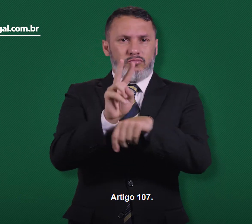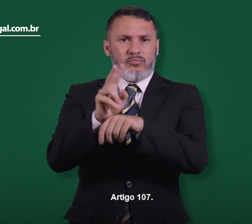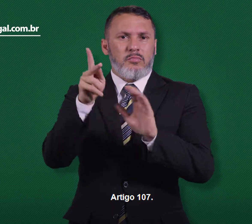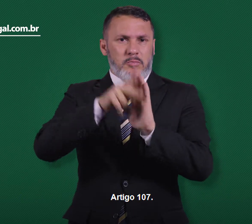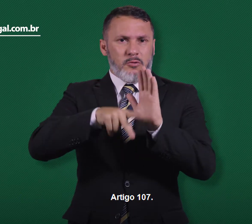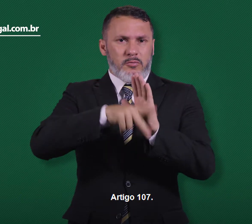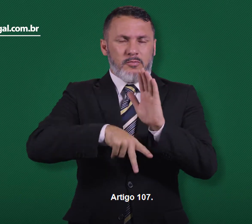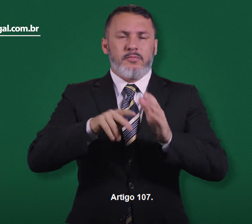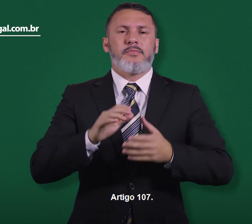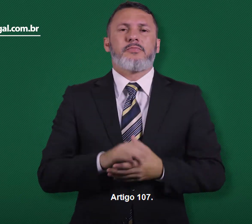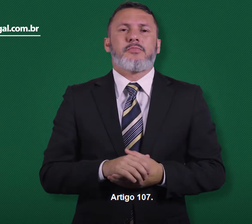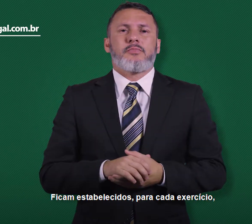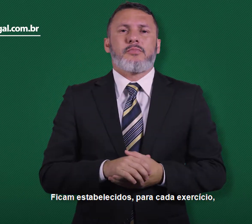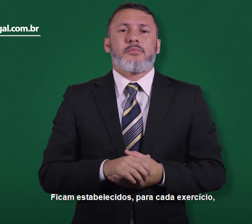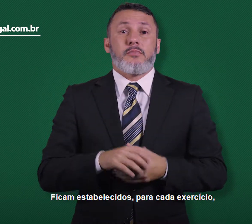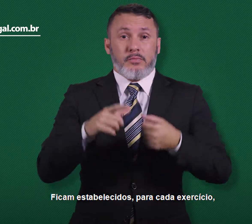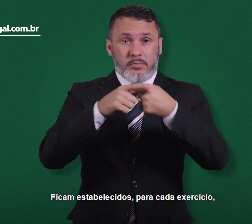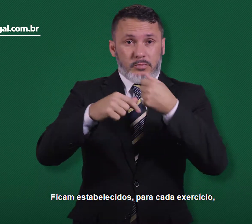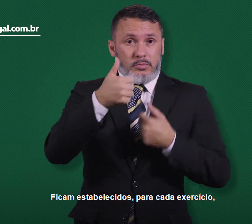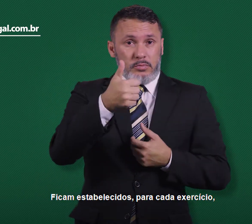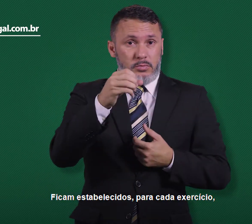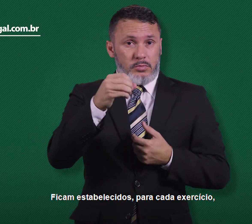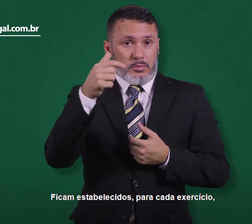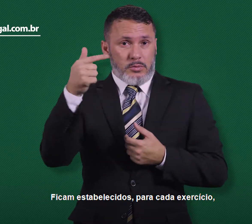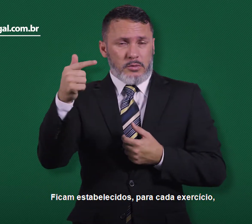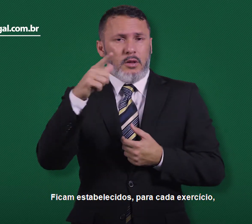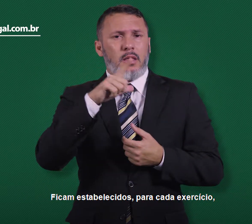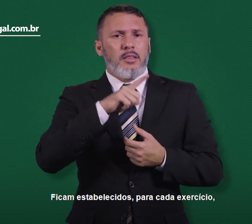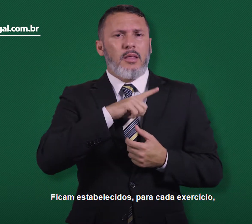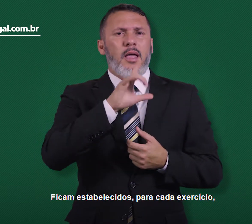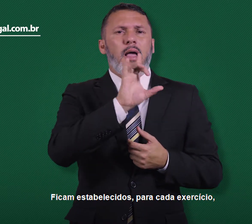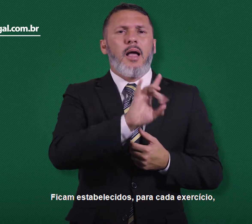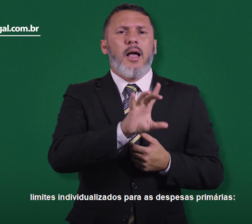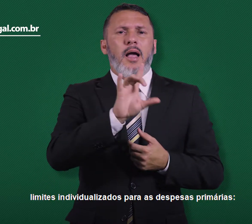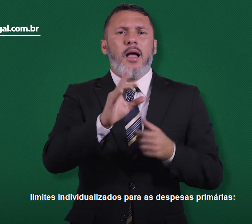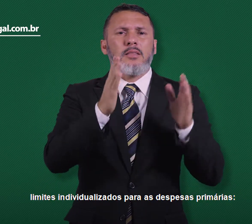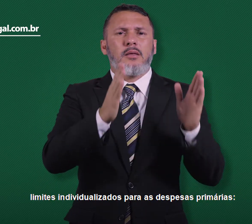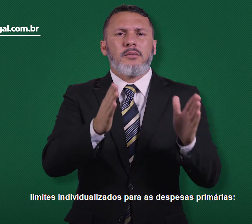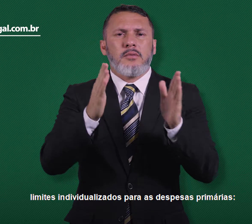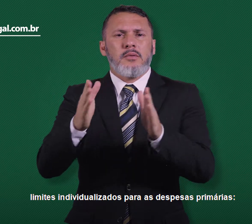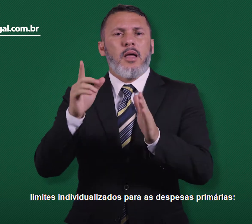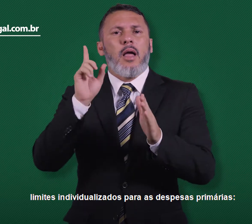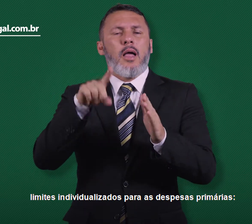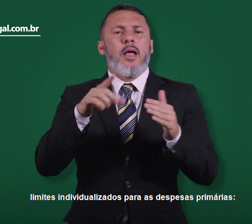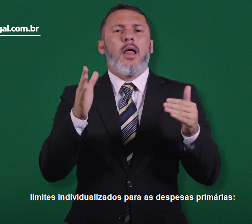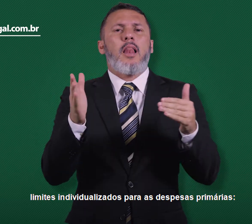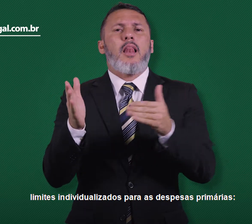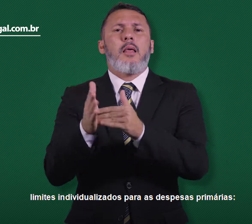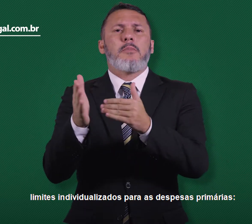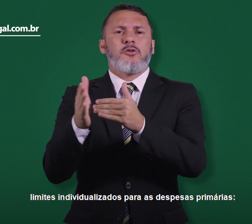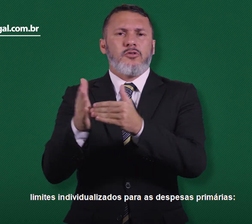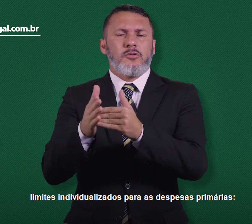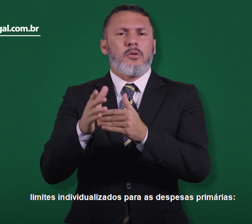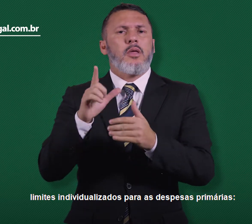Artigo 107. Ficam estabelecidos para cada exercício limites individualizados para as